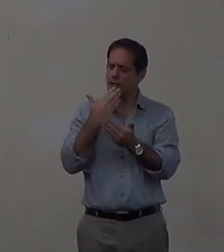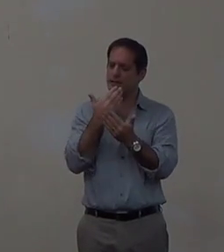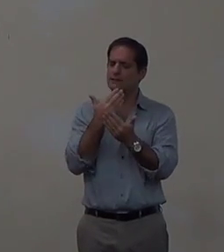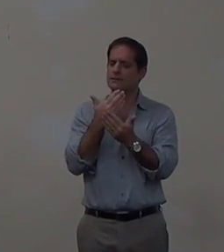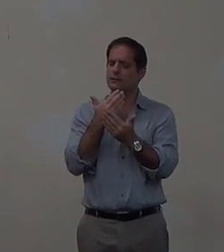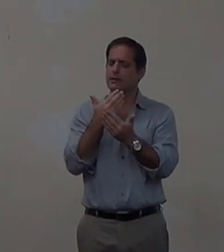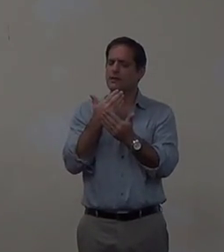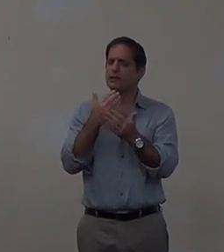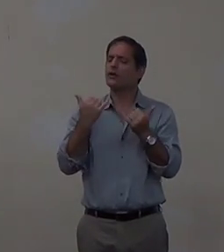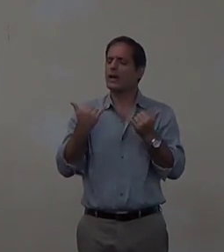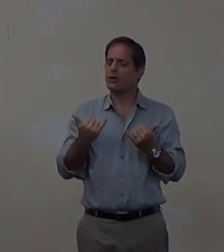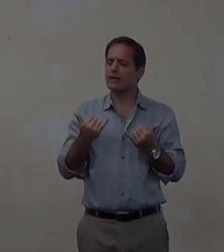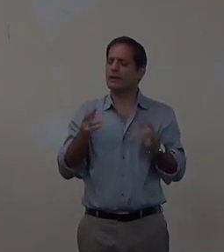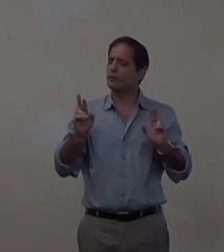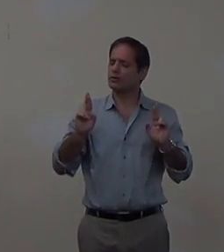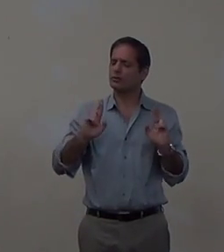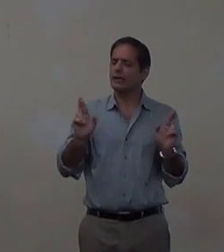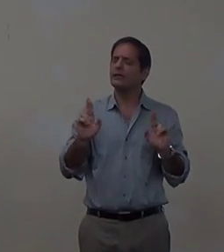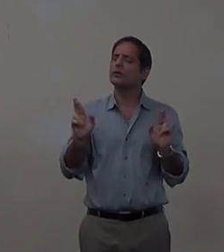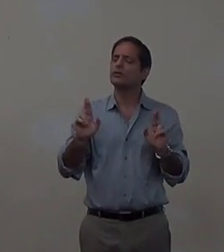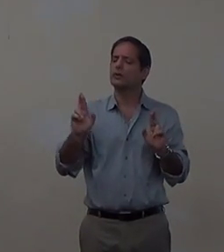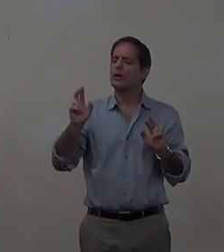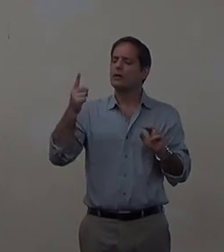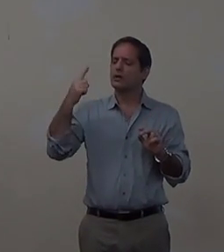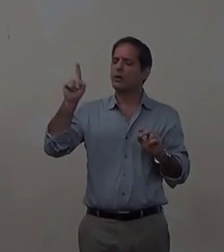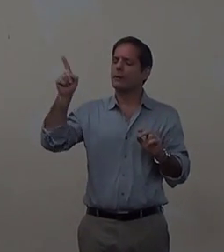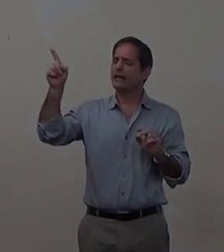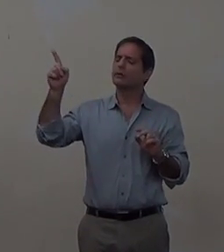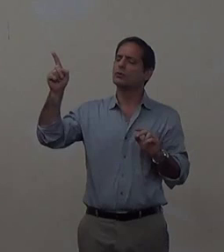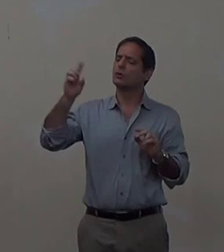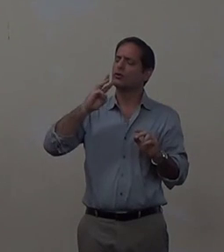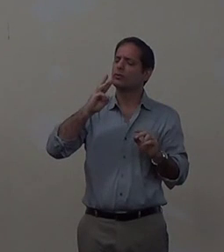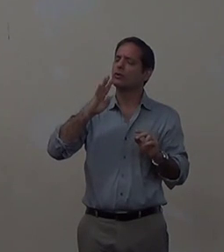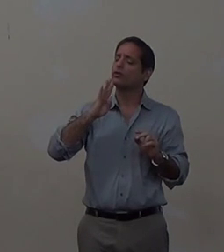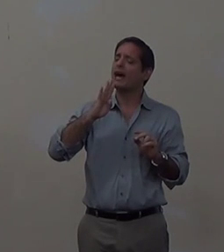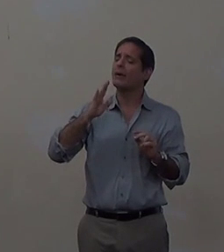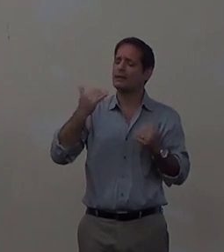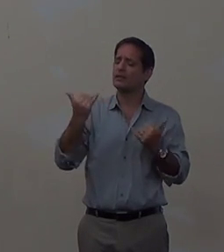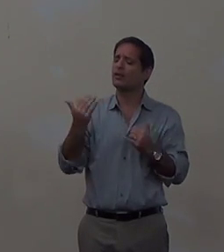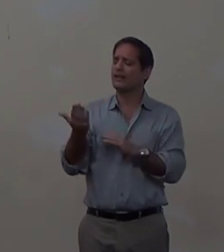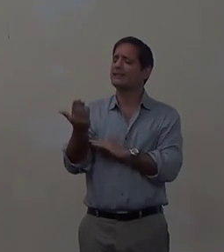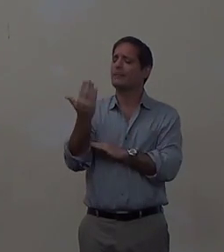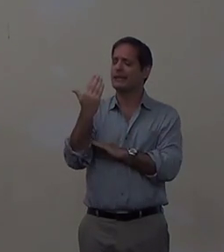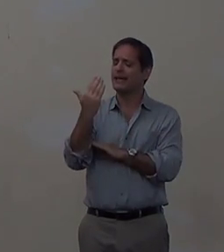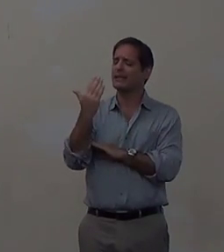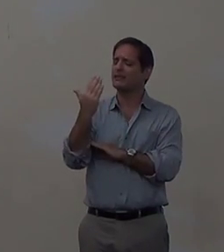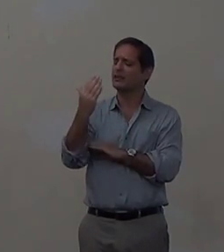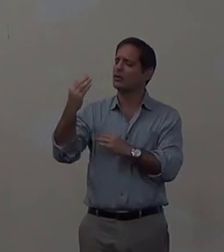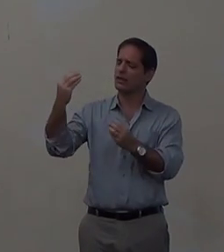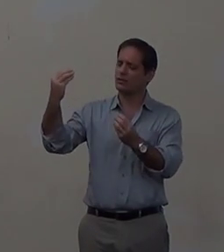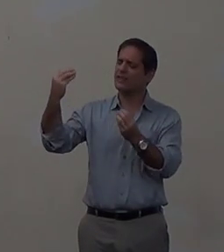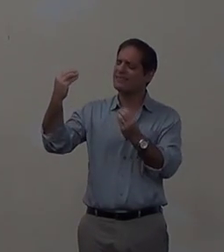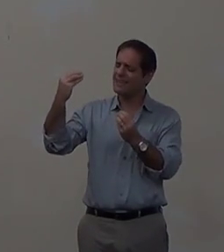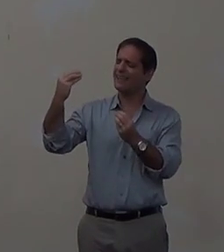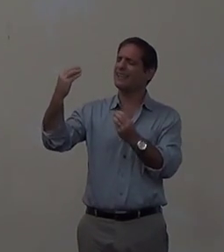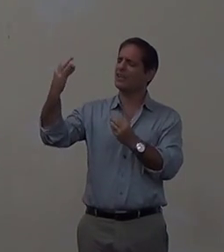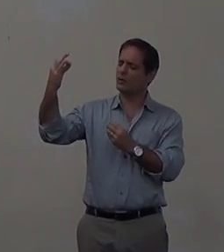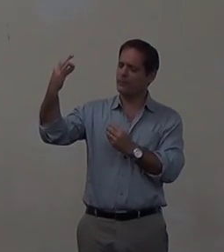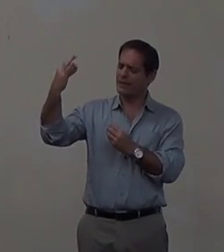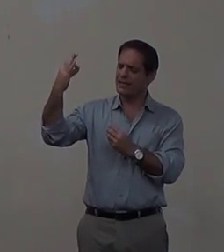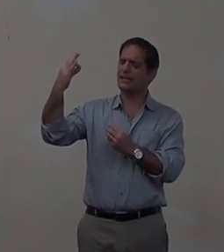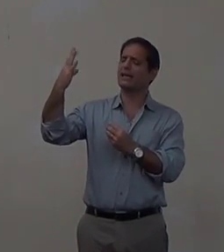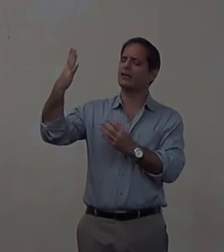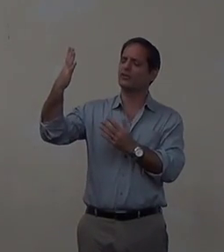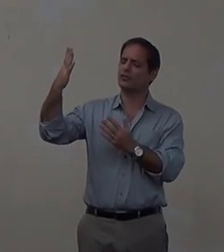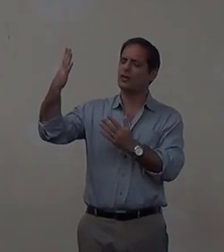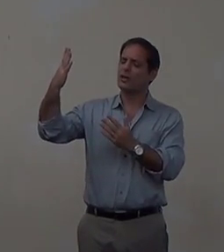Señor, gracias. Señor, y ahora estamos listos, Señor, para que tú nos hables, Señor, en esta mañana, Señor, que nos enseñes, que